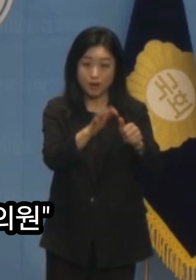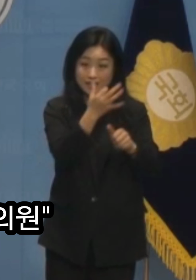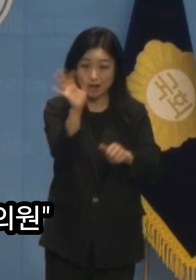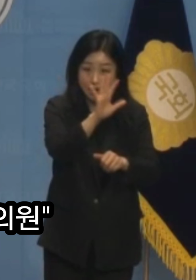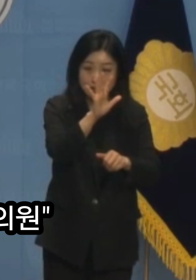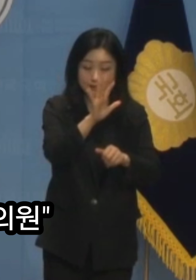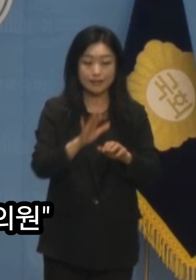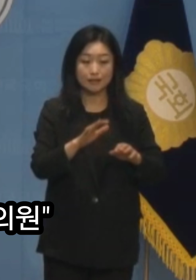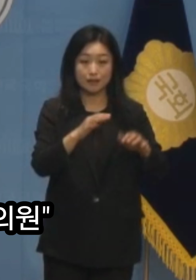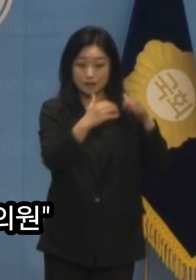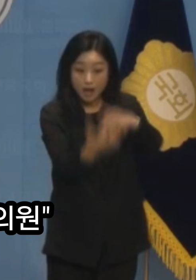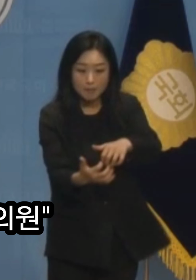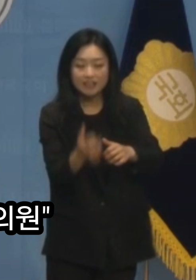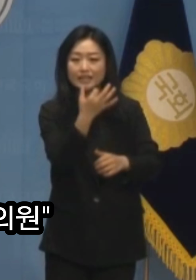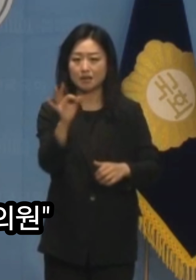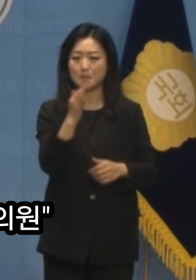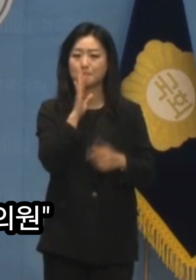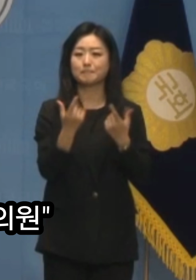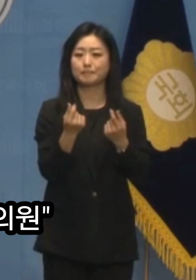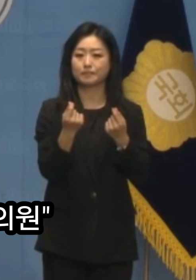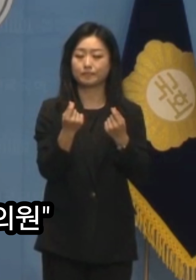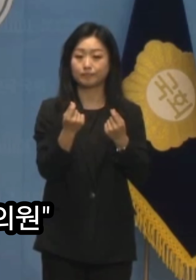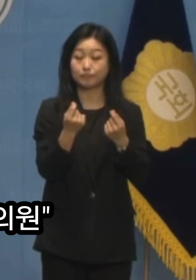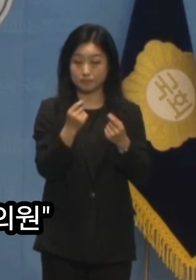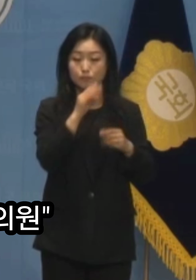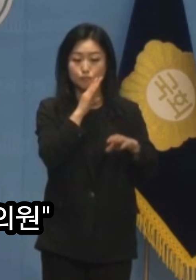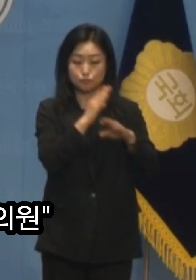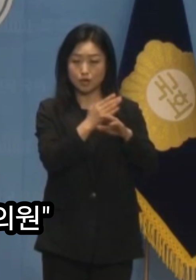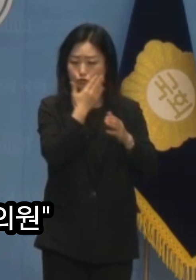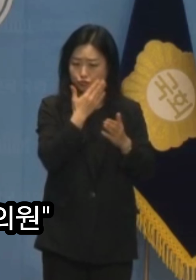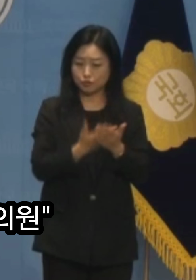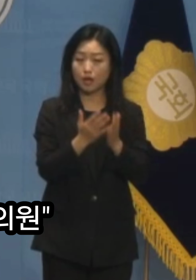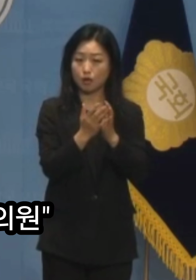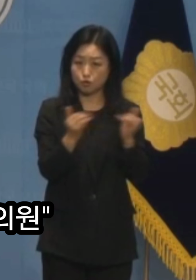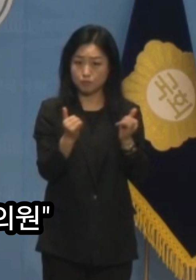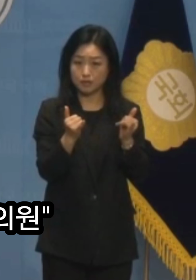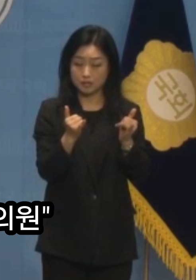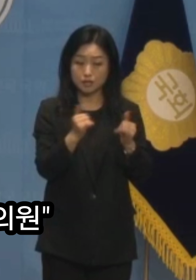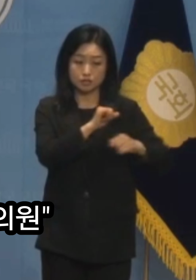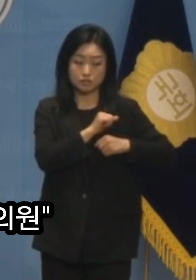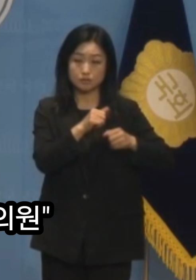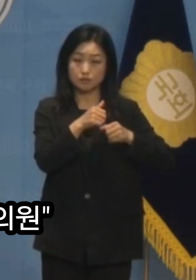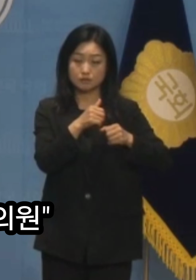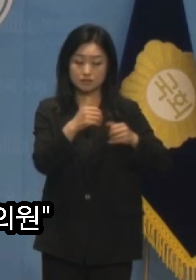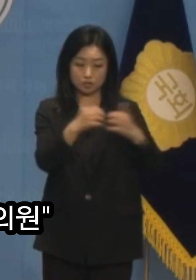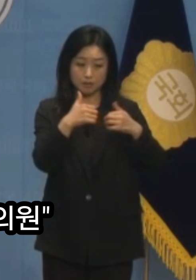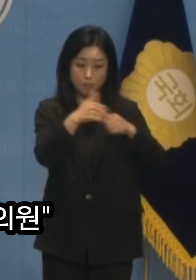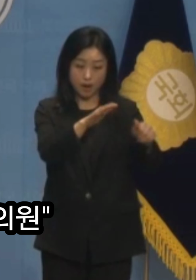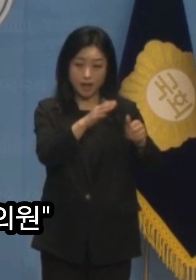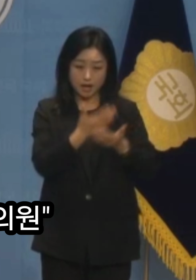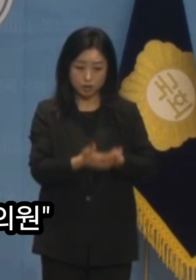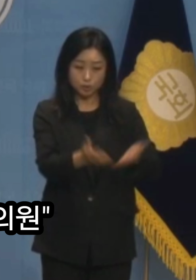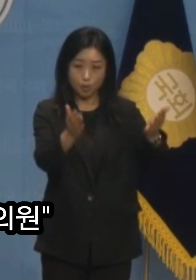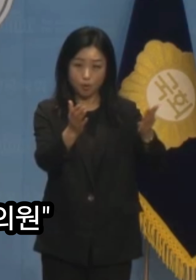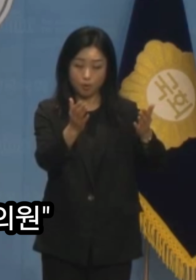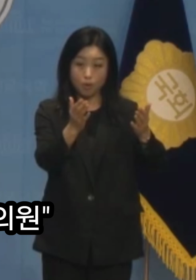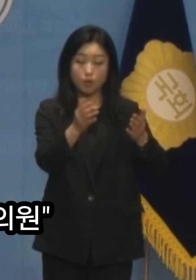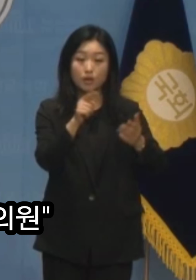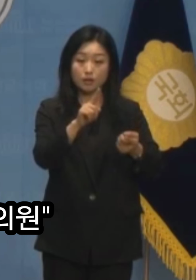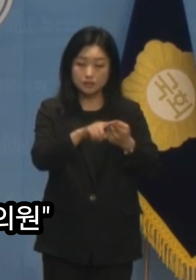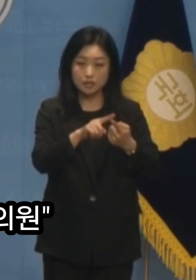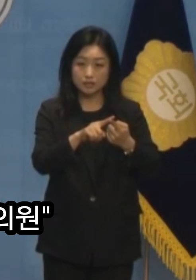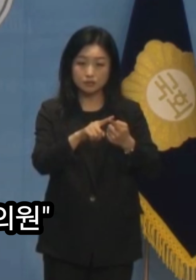만들고 인민의 귀한 아들들을 총알 바지로 내모는 사실을 인민들에게 알려서 만행을 멈추게 하라는